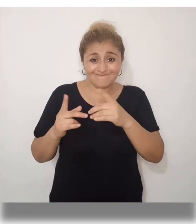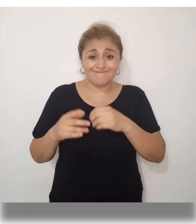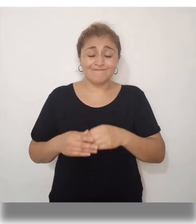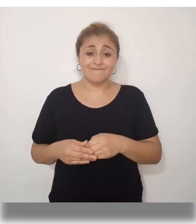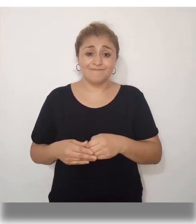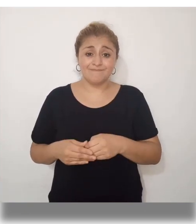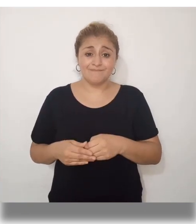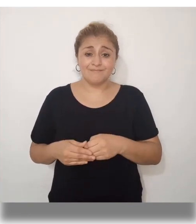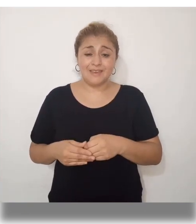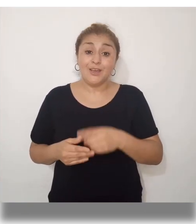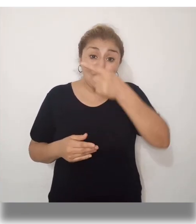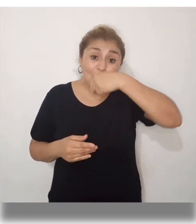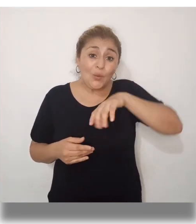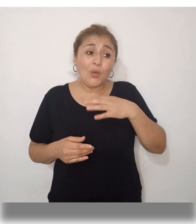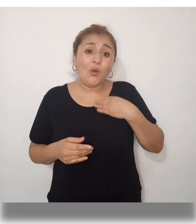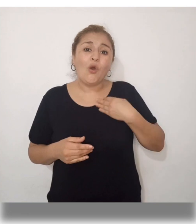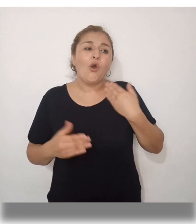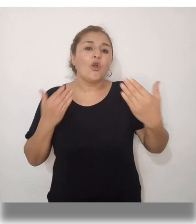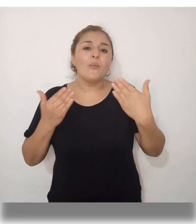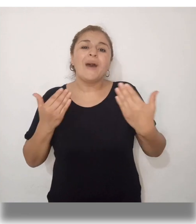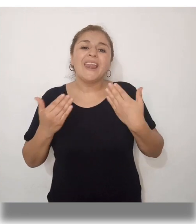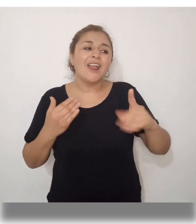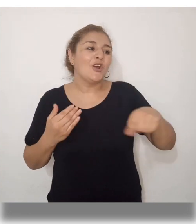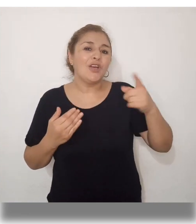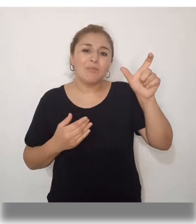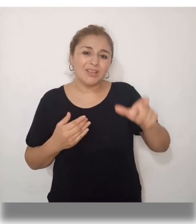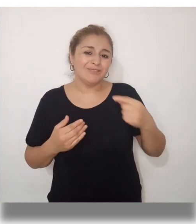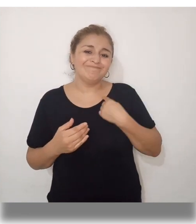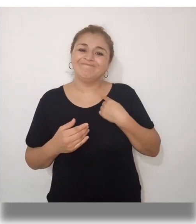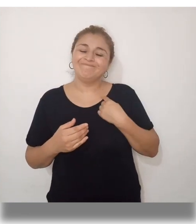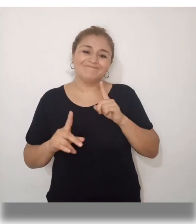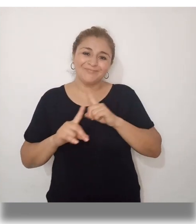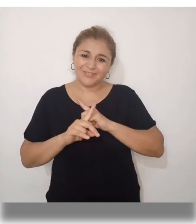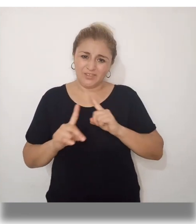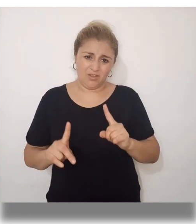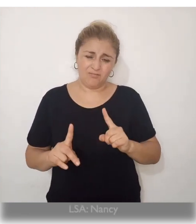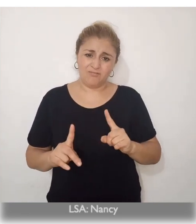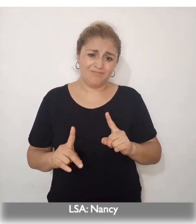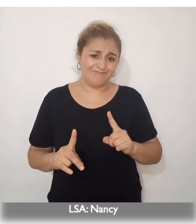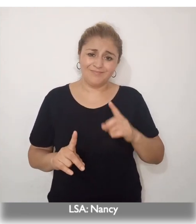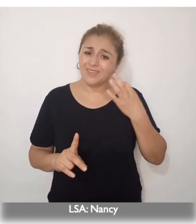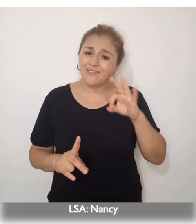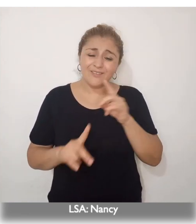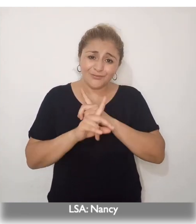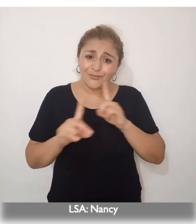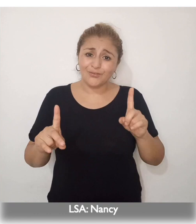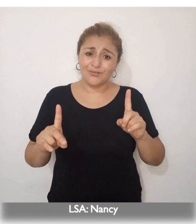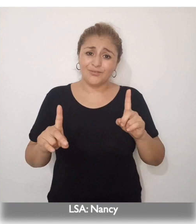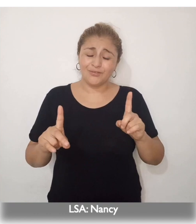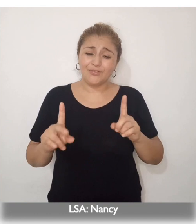hombre o con ninguna mujer si vamos a tomar un parámetro